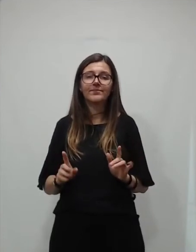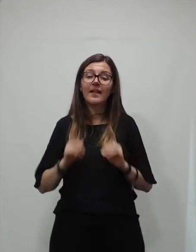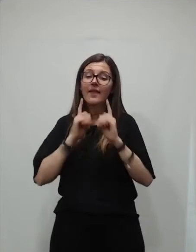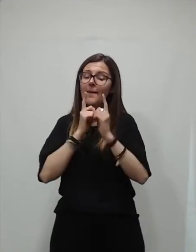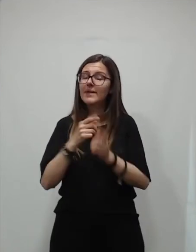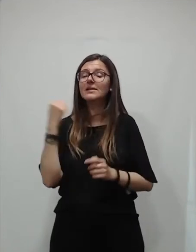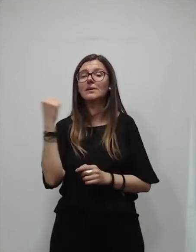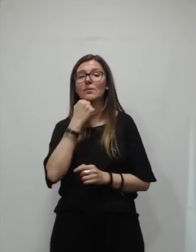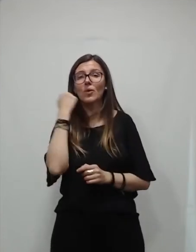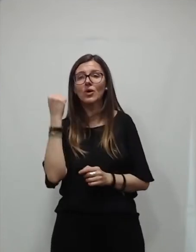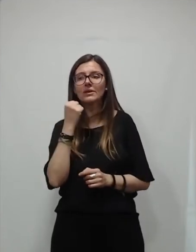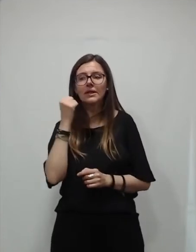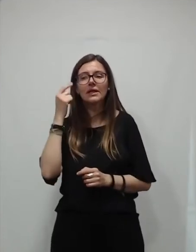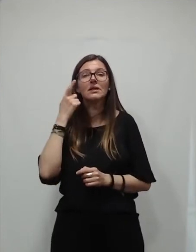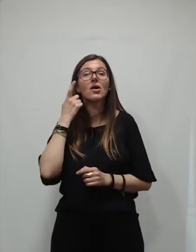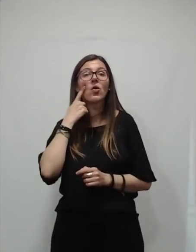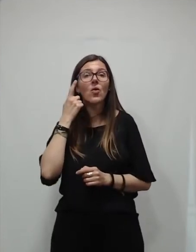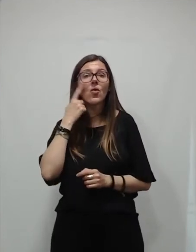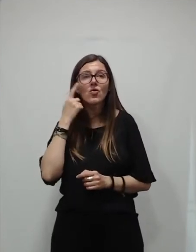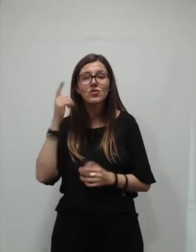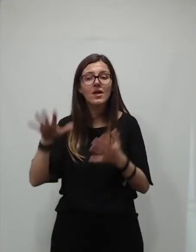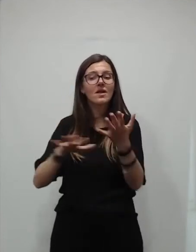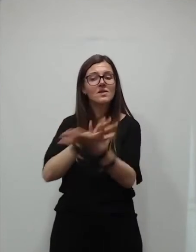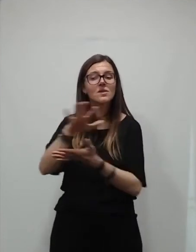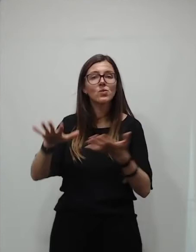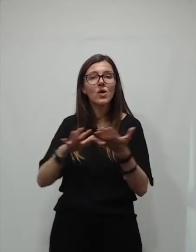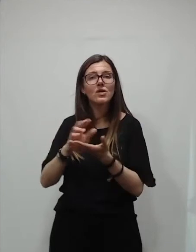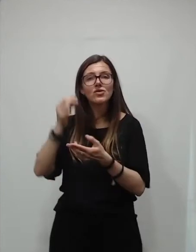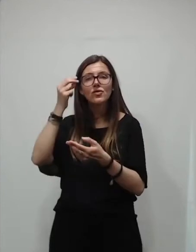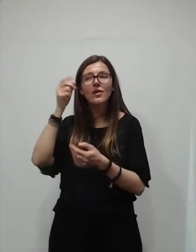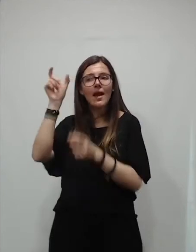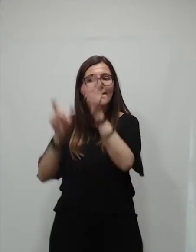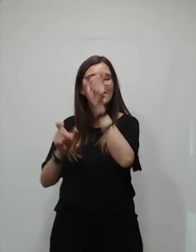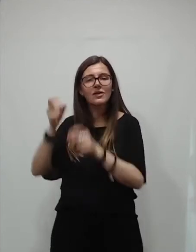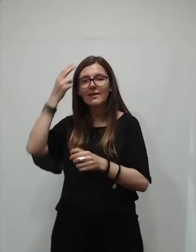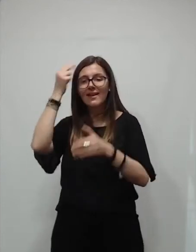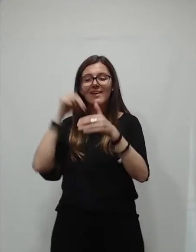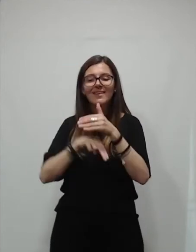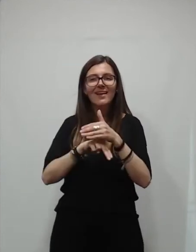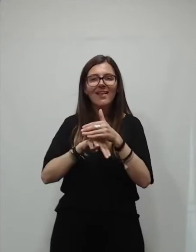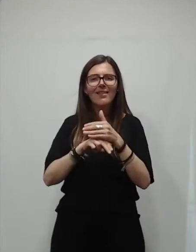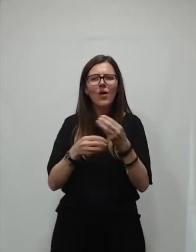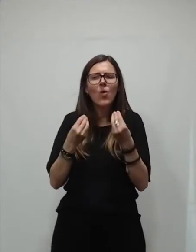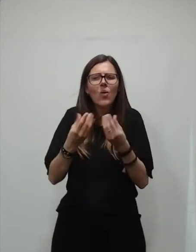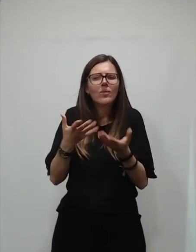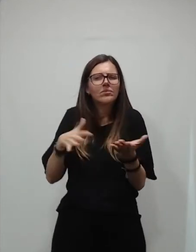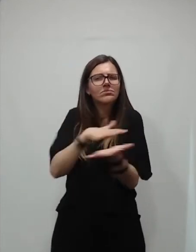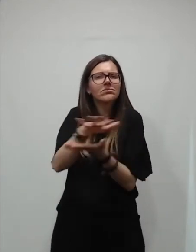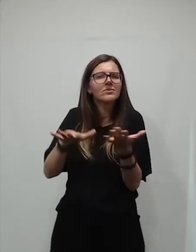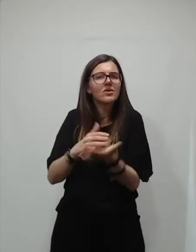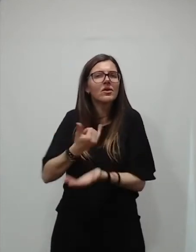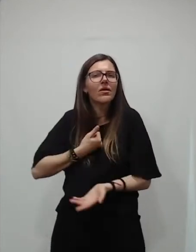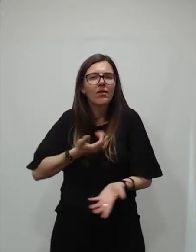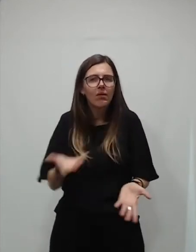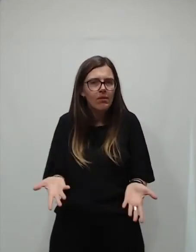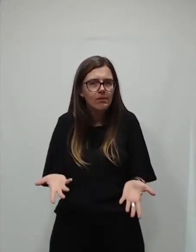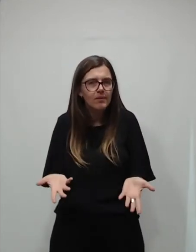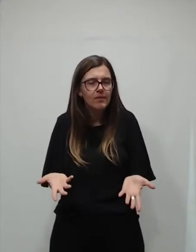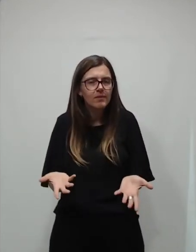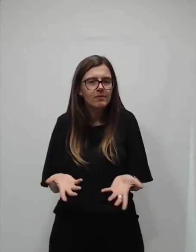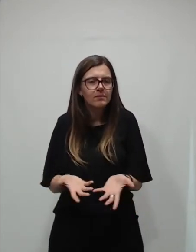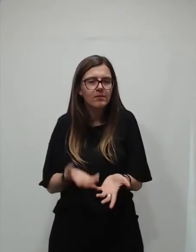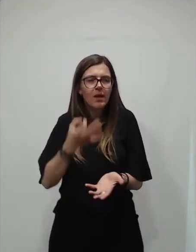las condiciones de encierro que se encuentran estas personas, ¿no? De manera que para esto es muy importante